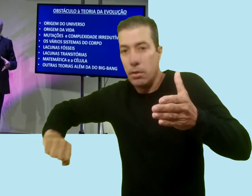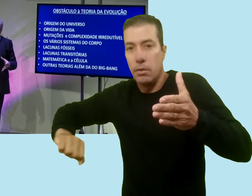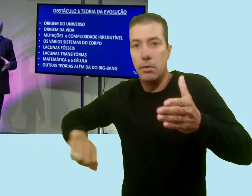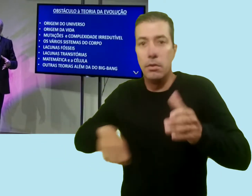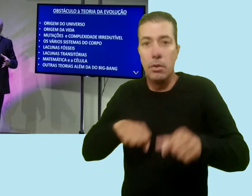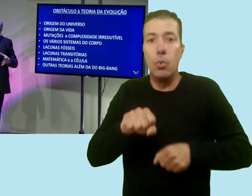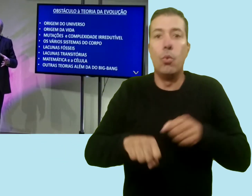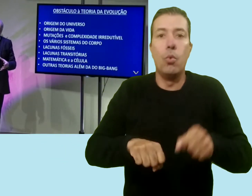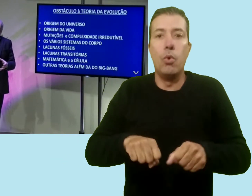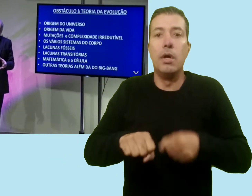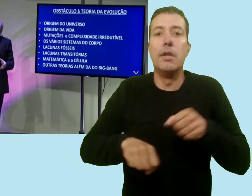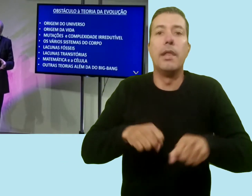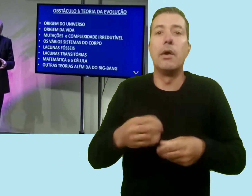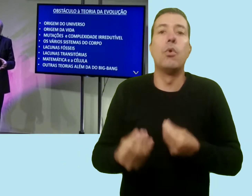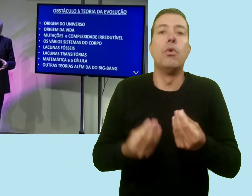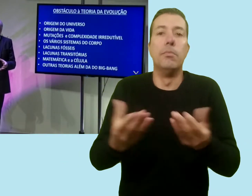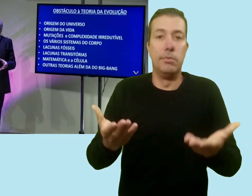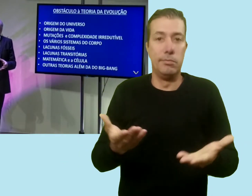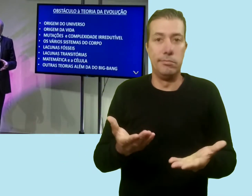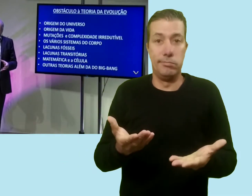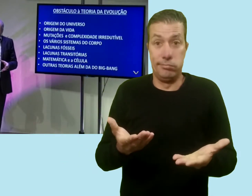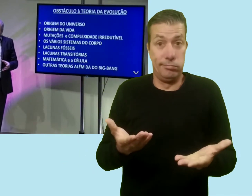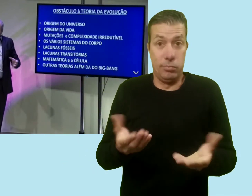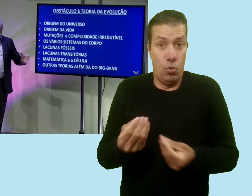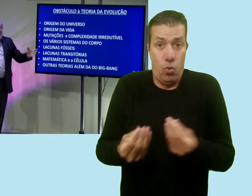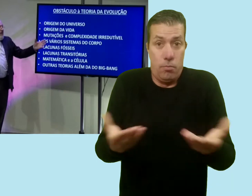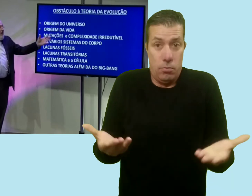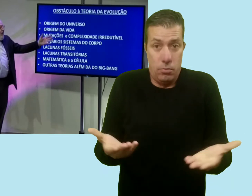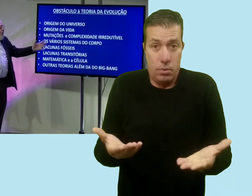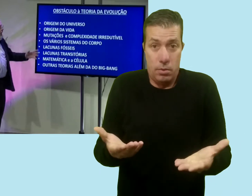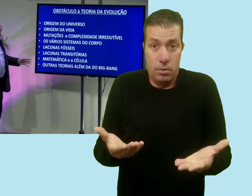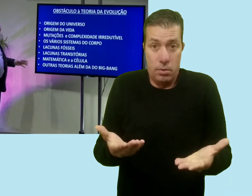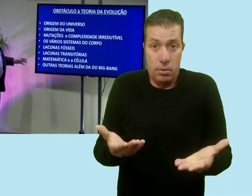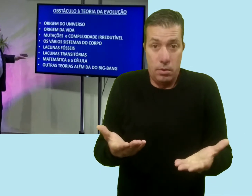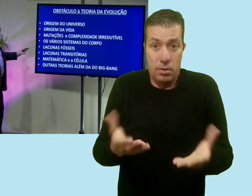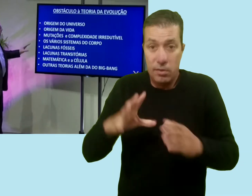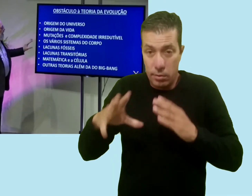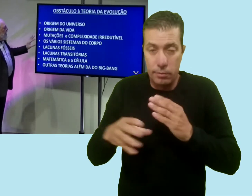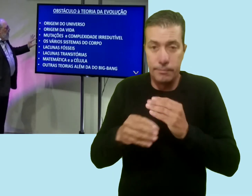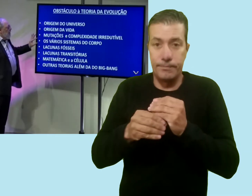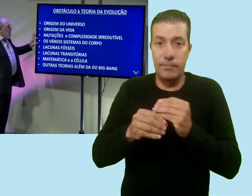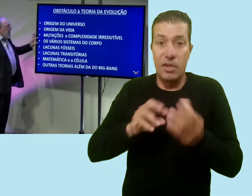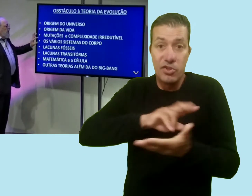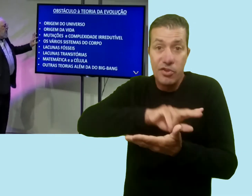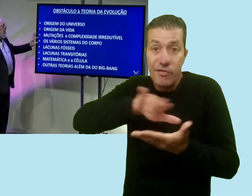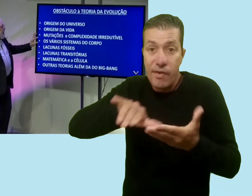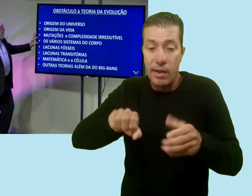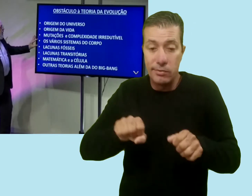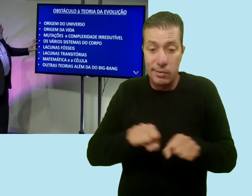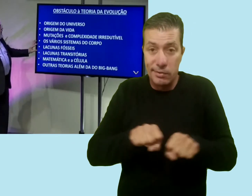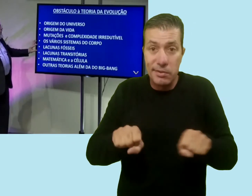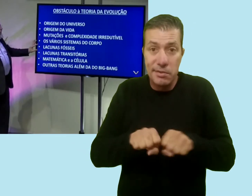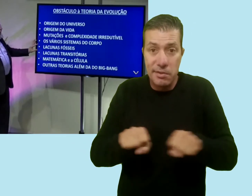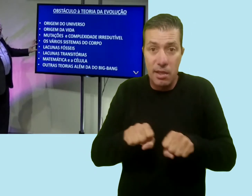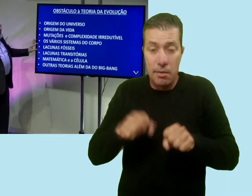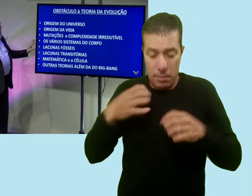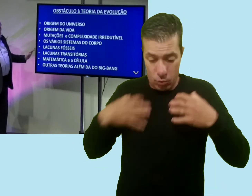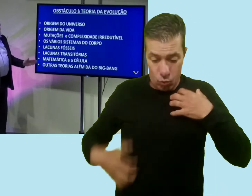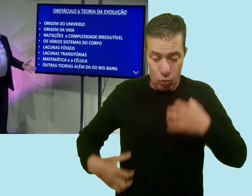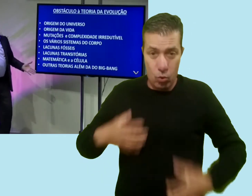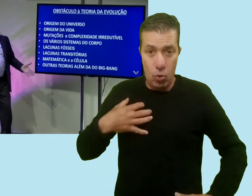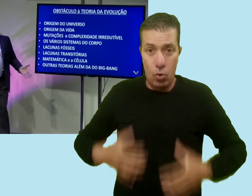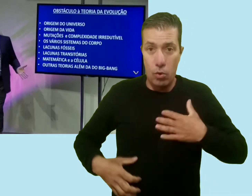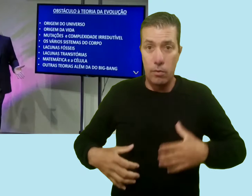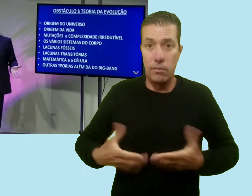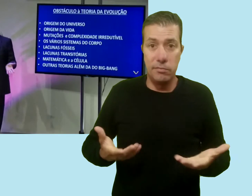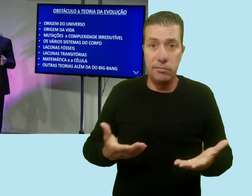Percebe isso? Não dá para reduzir nada, senão ela deixa de ser complexa. Os vários sistemas do corpo,